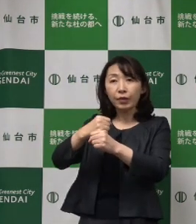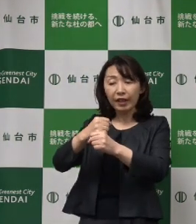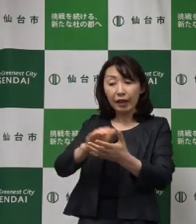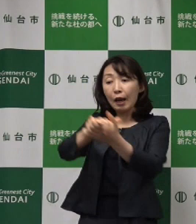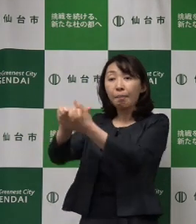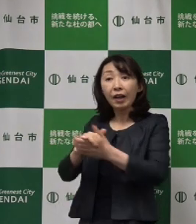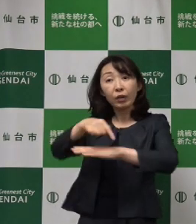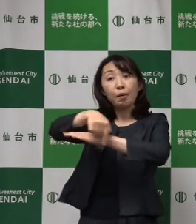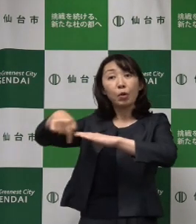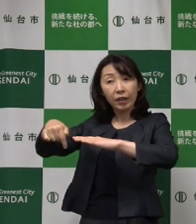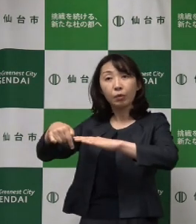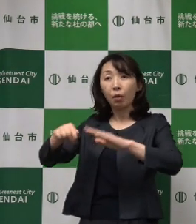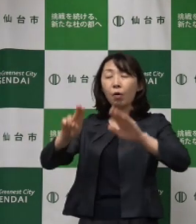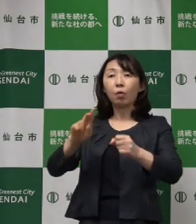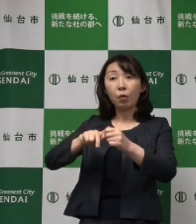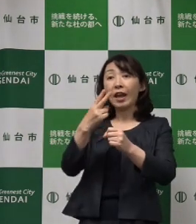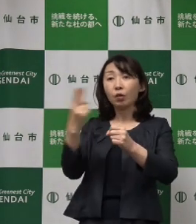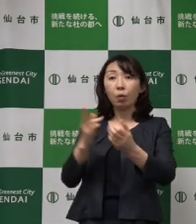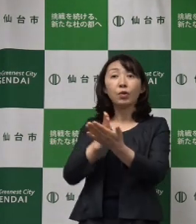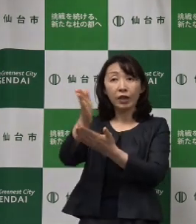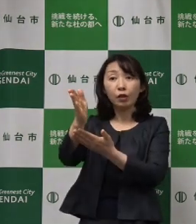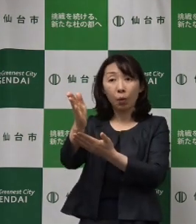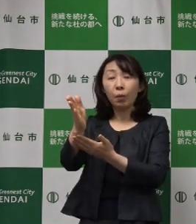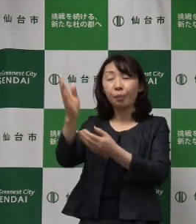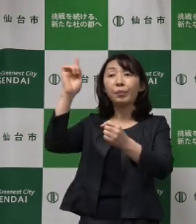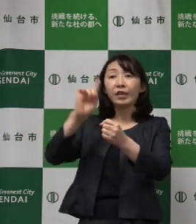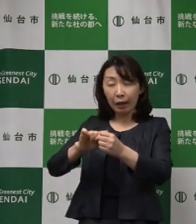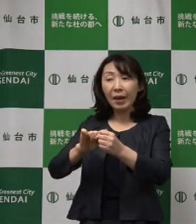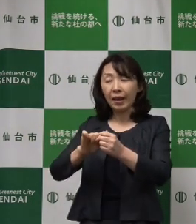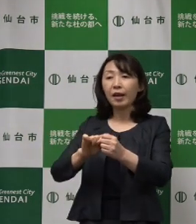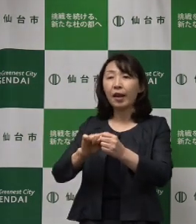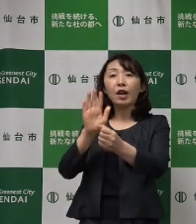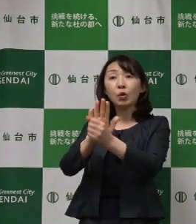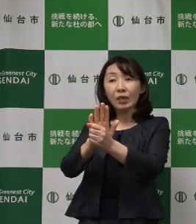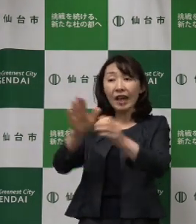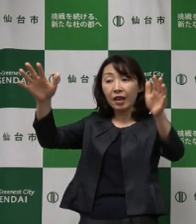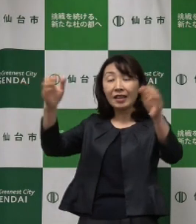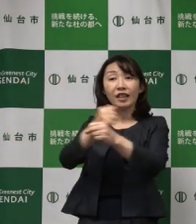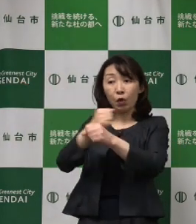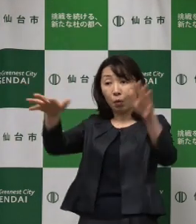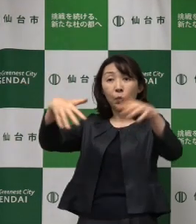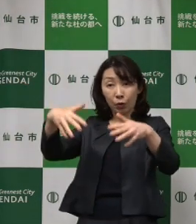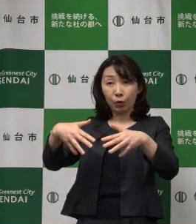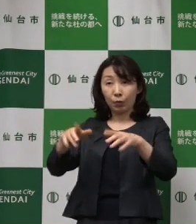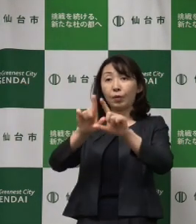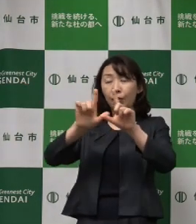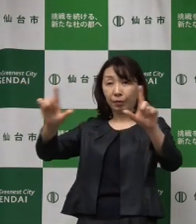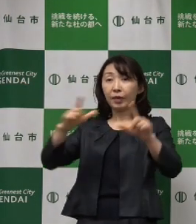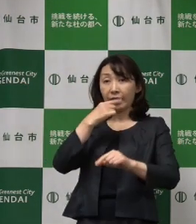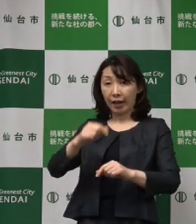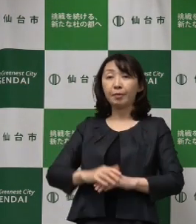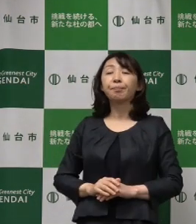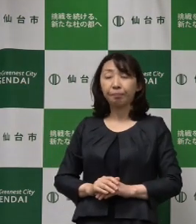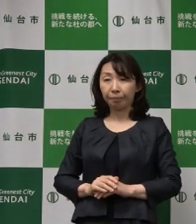し、その一環としまして女性事業を募集いたします。お知らせさせていただきます。市民の皆